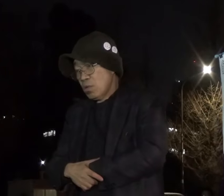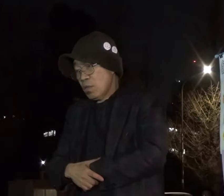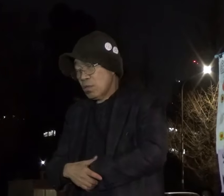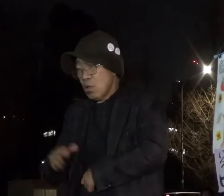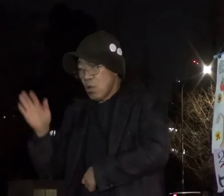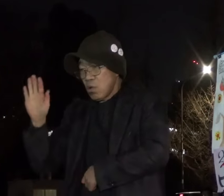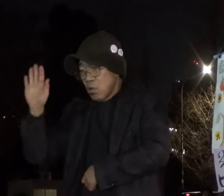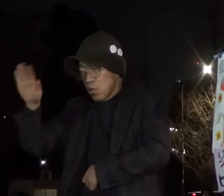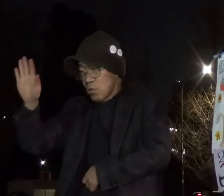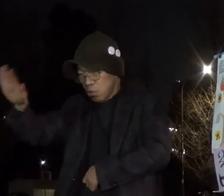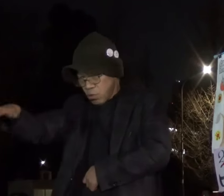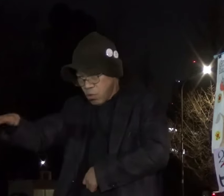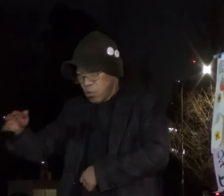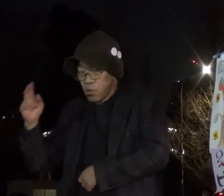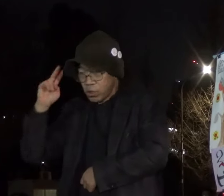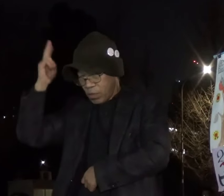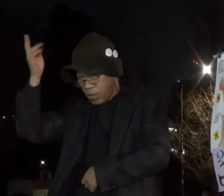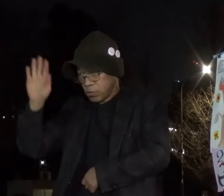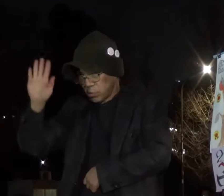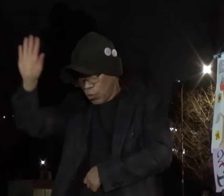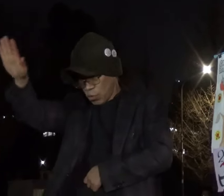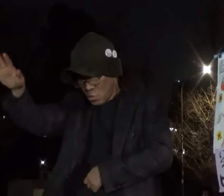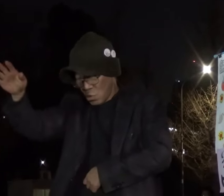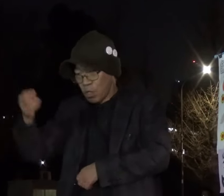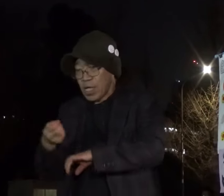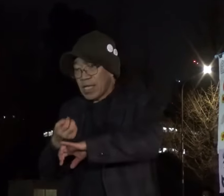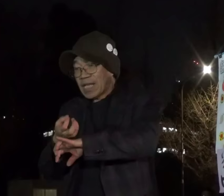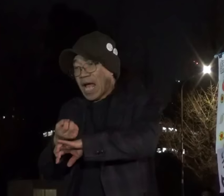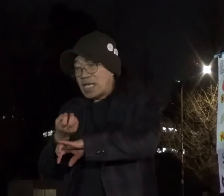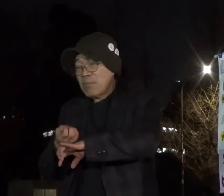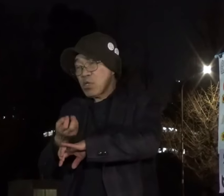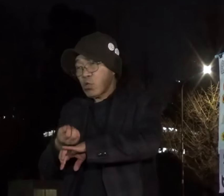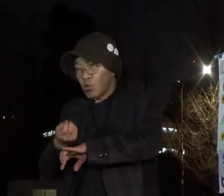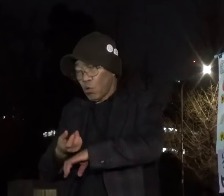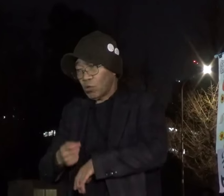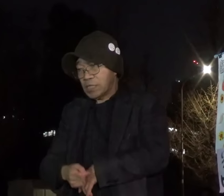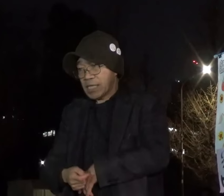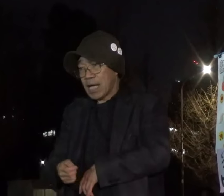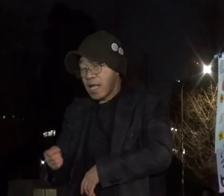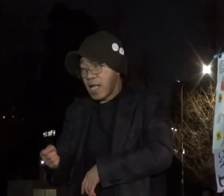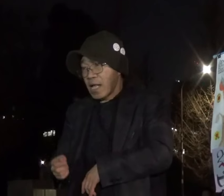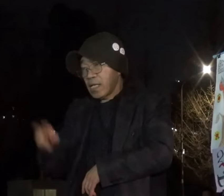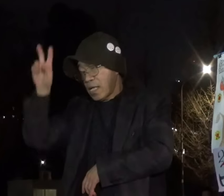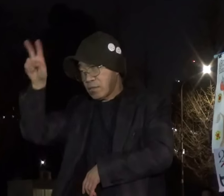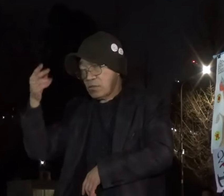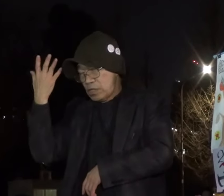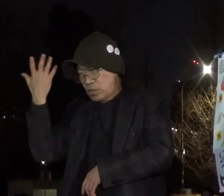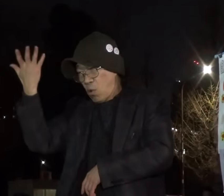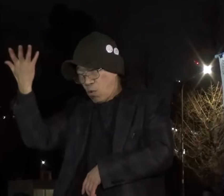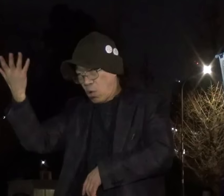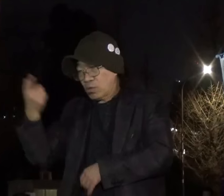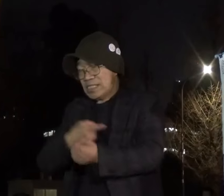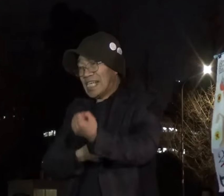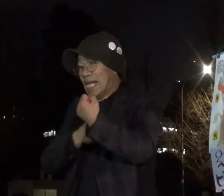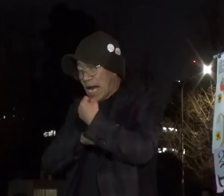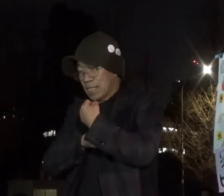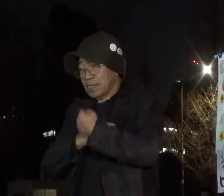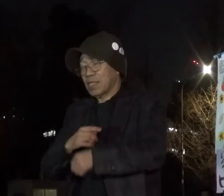沖縄の将来の可能性にダイヤモンドのように輝く離島の力、これを見てです